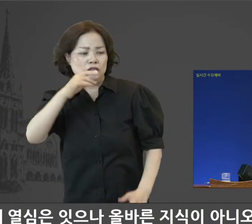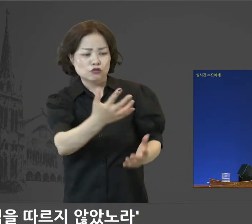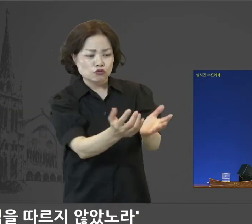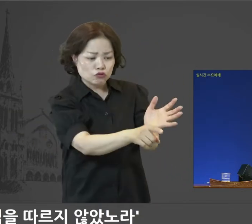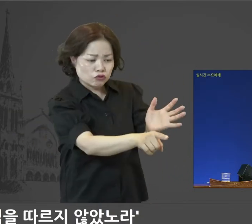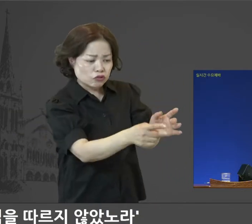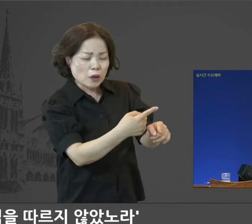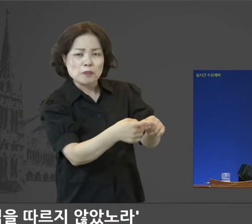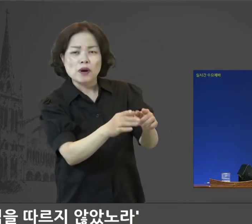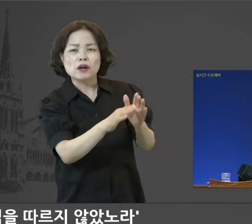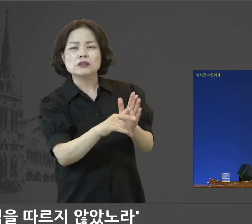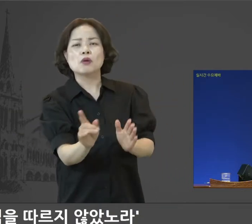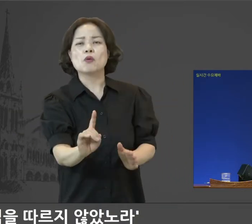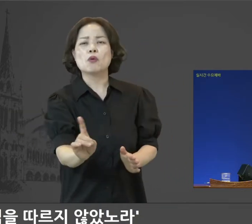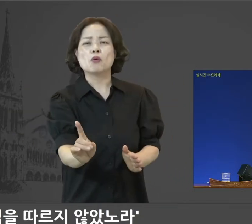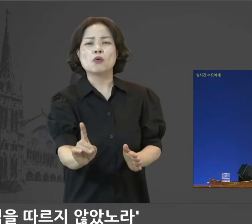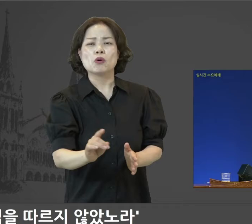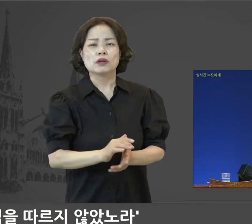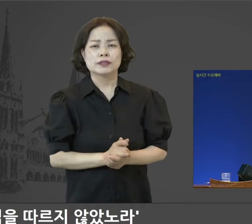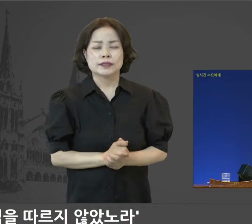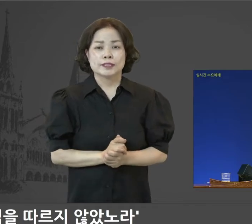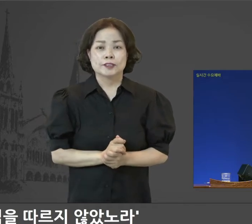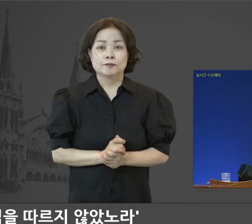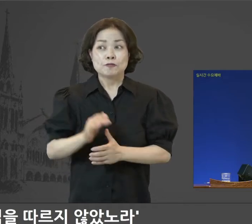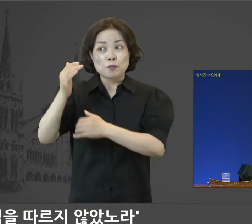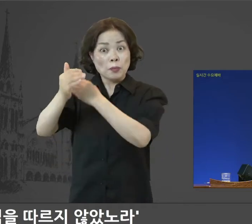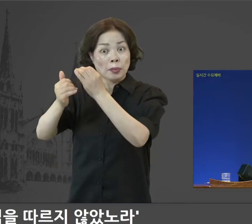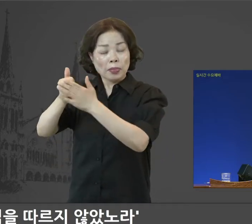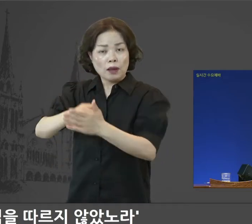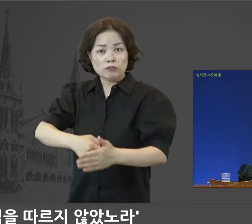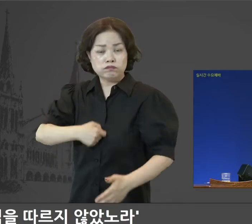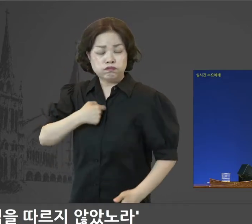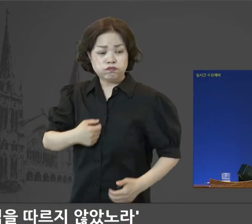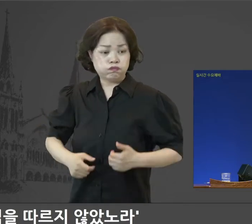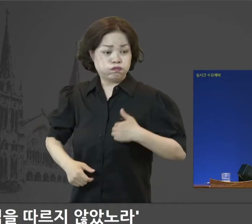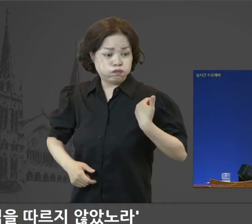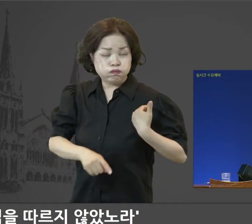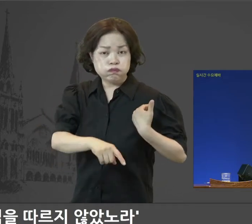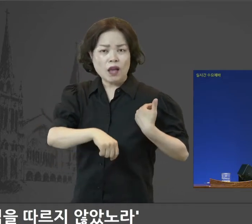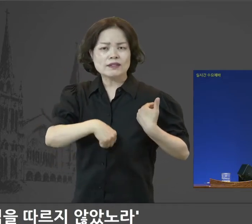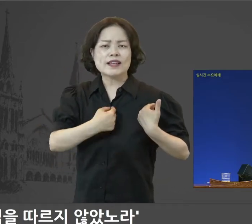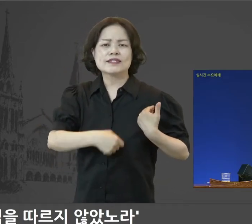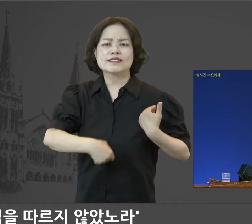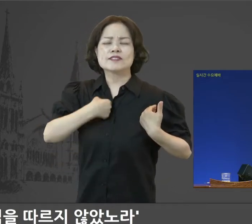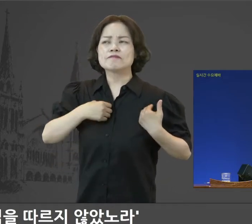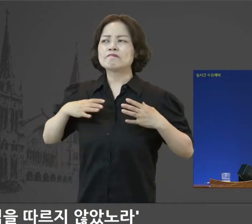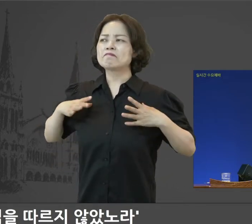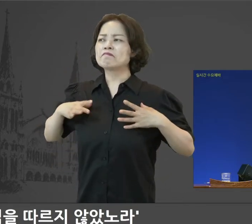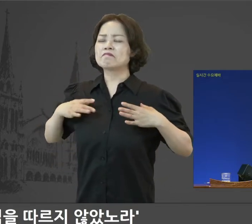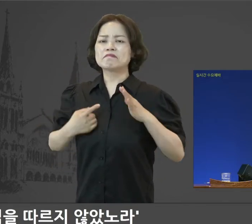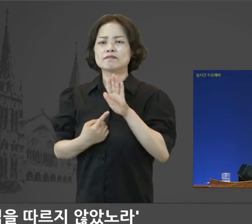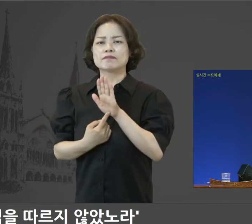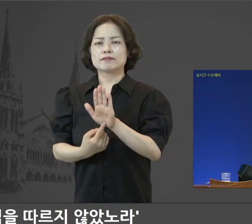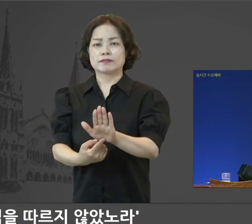유대인들 평가할 때 어떻게 평가합니까? 하나님의 의를 모르고 자기들의 의를 세우려고 했다라는 거예요.